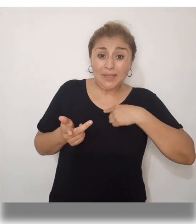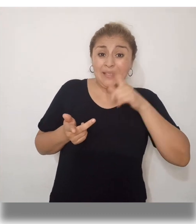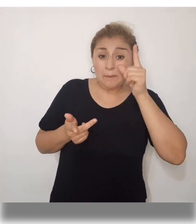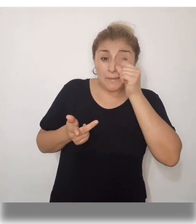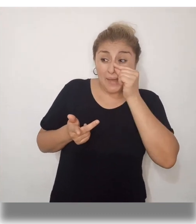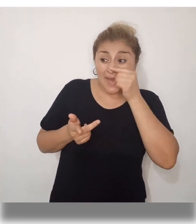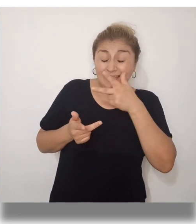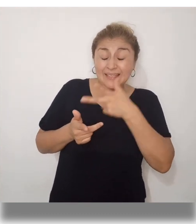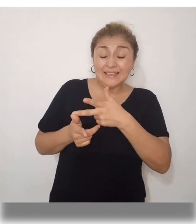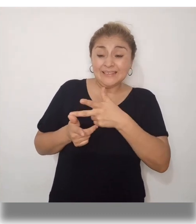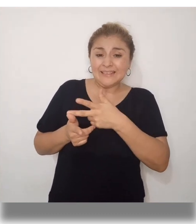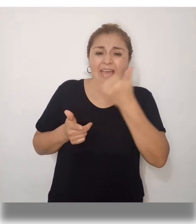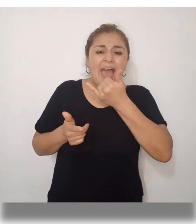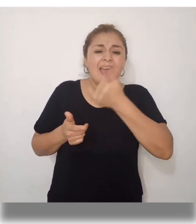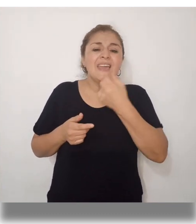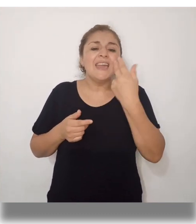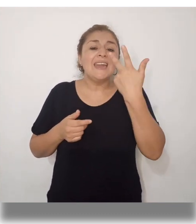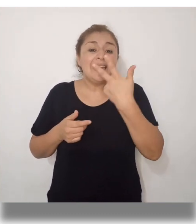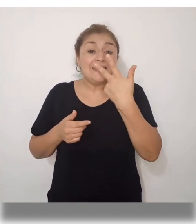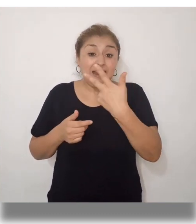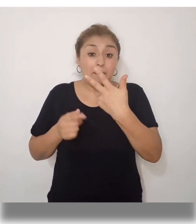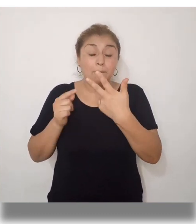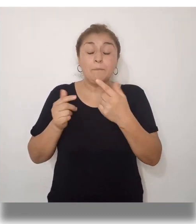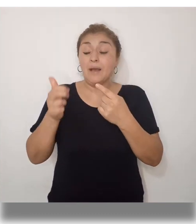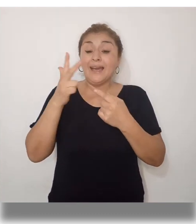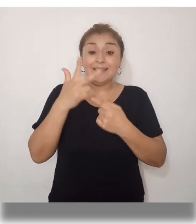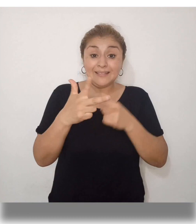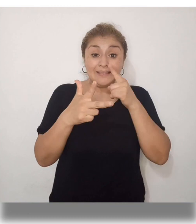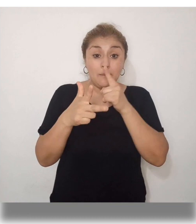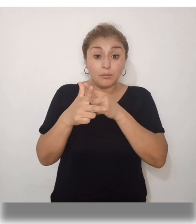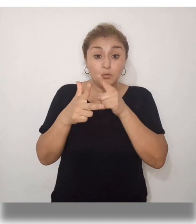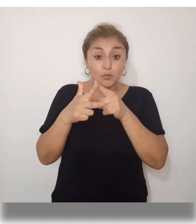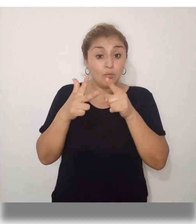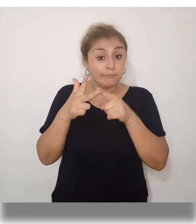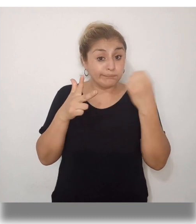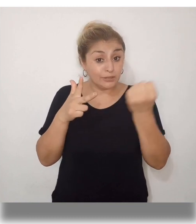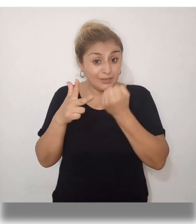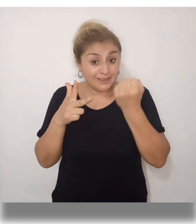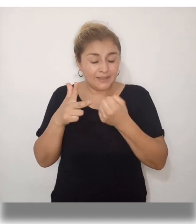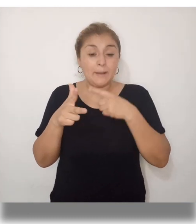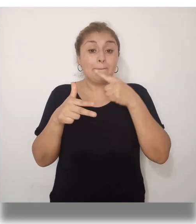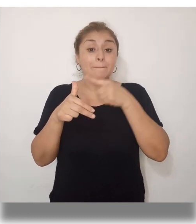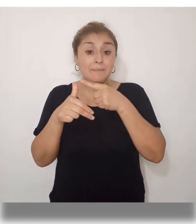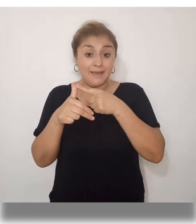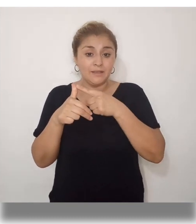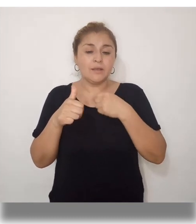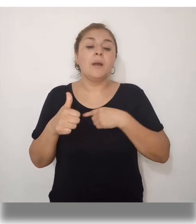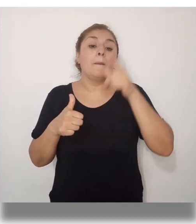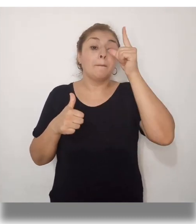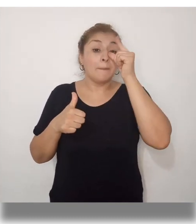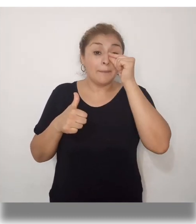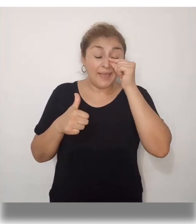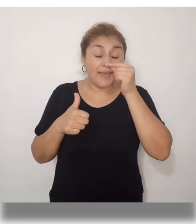tres cosas que son importantes considerar en primer lugar el padre